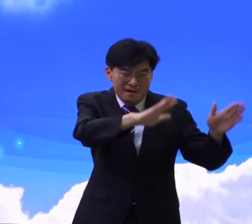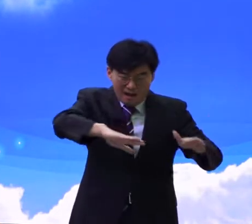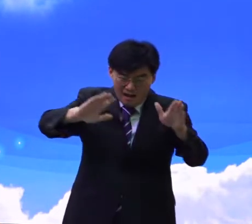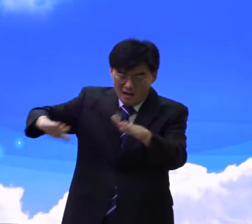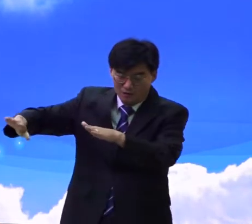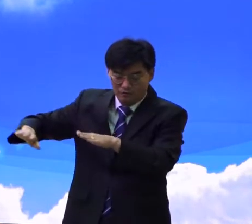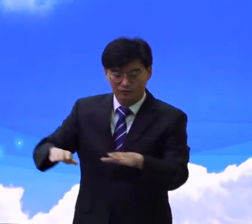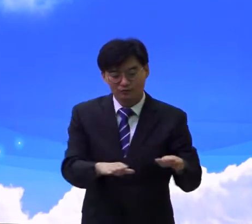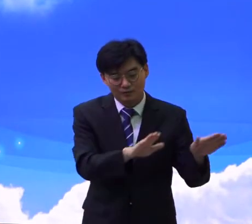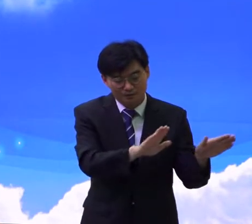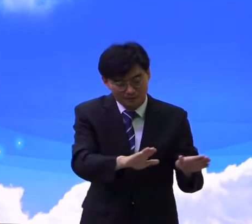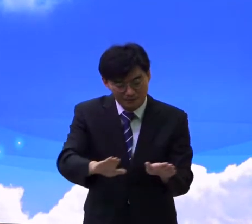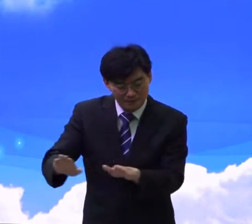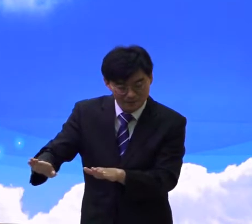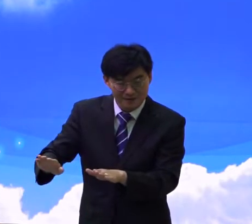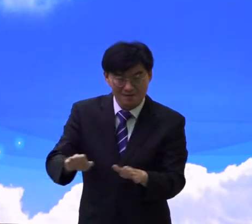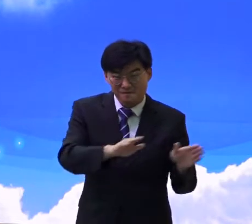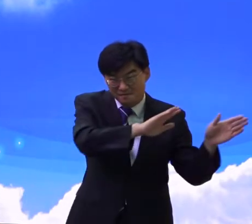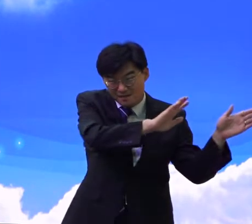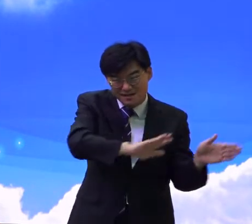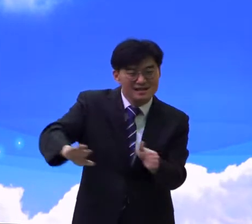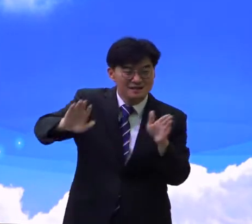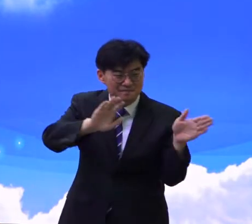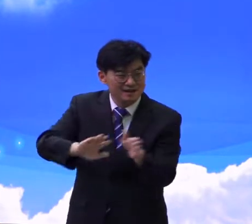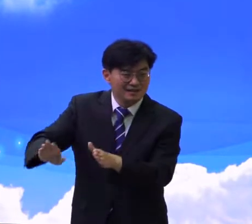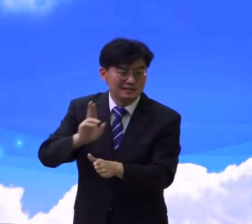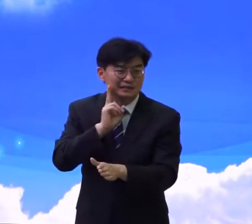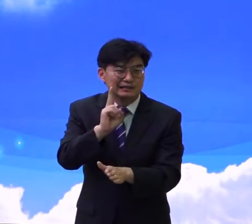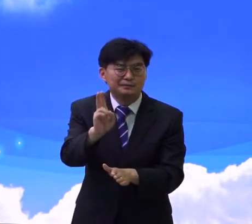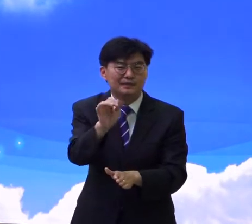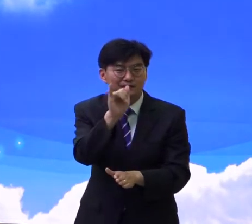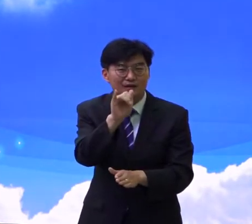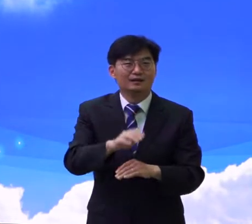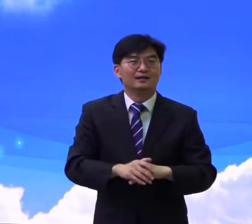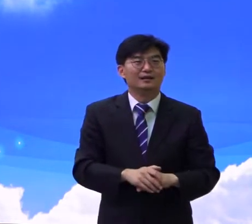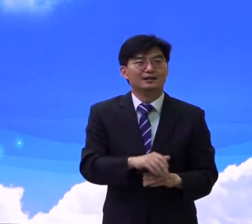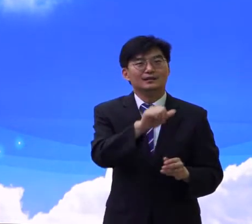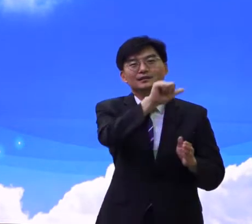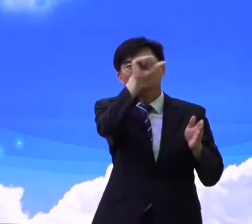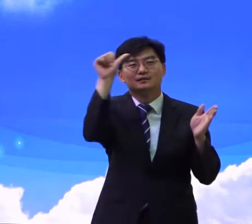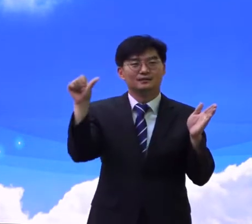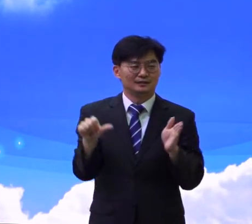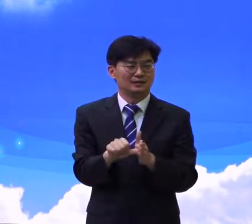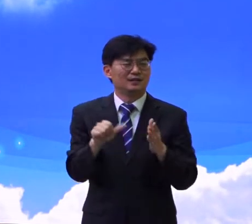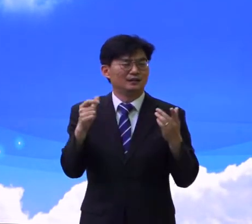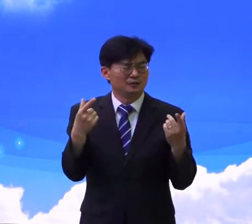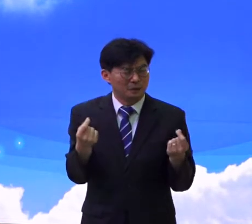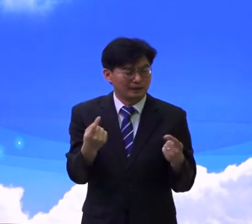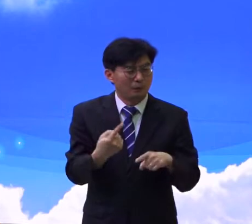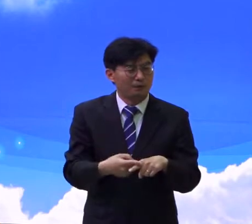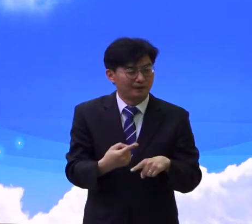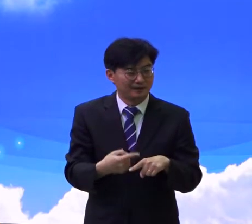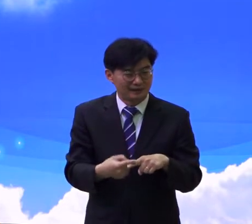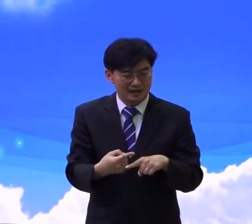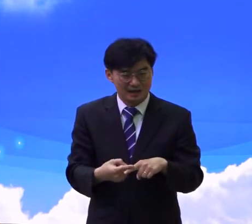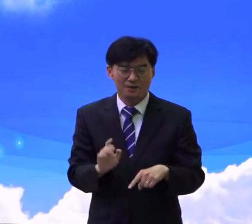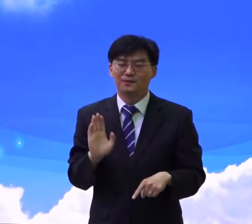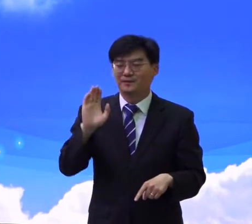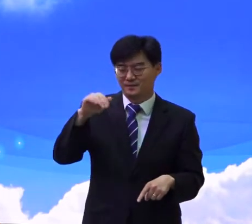고난의 파도가 계속해서 밀려오는 그런 것이 인생이라고 말할 수 있습니다.